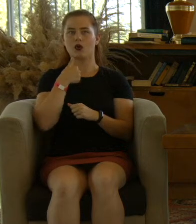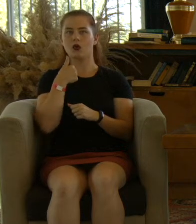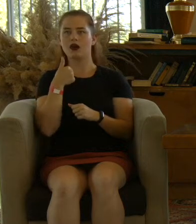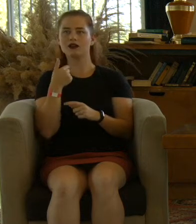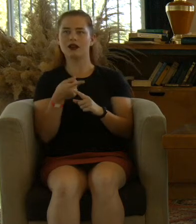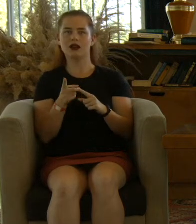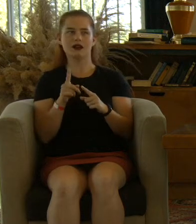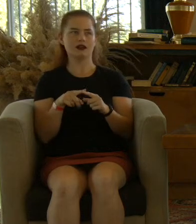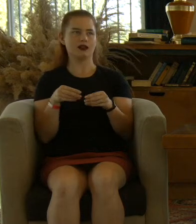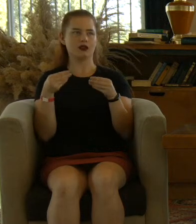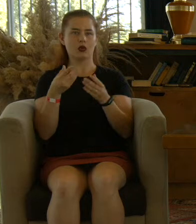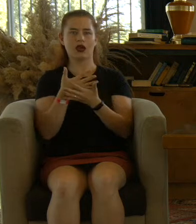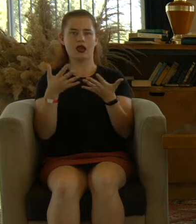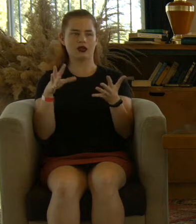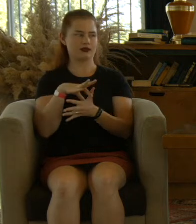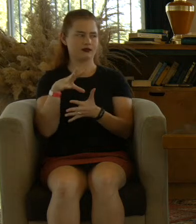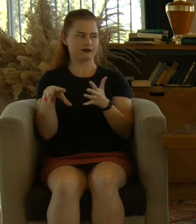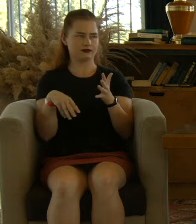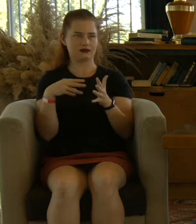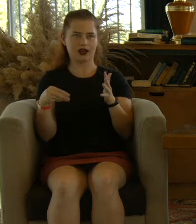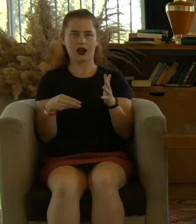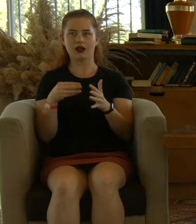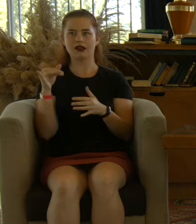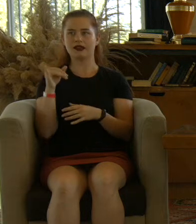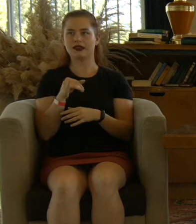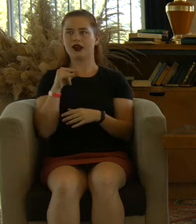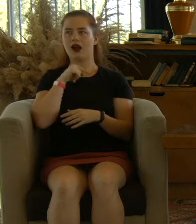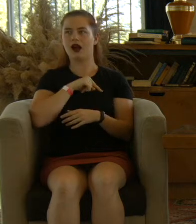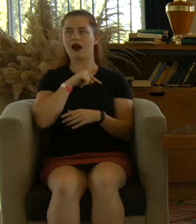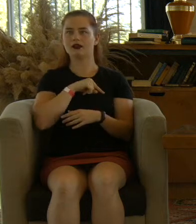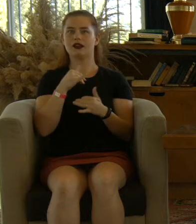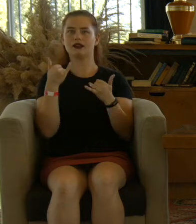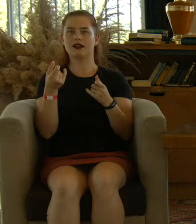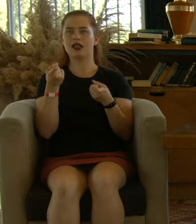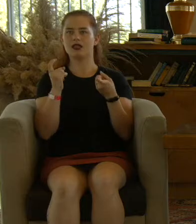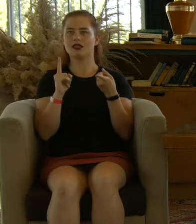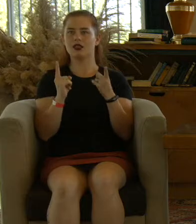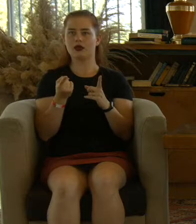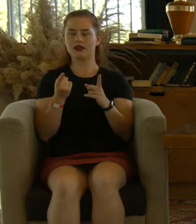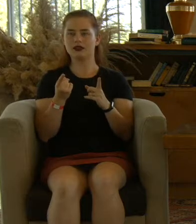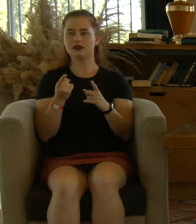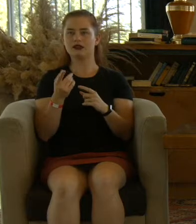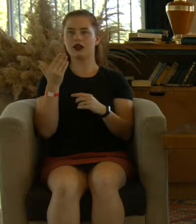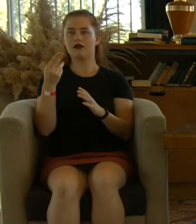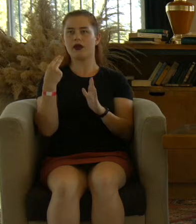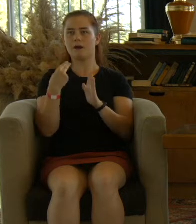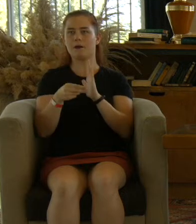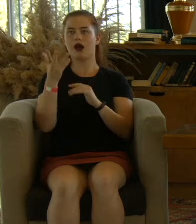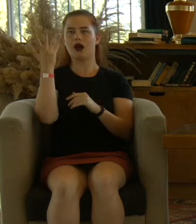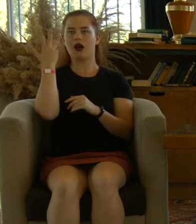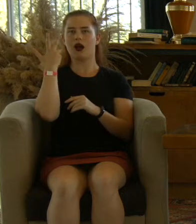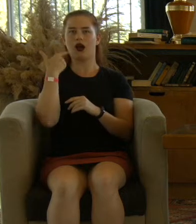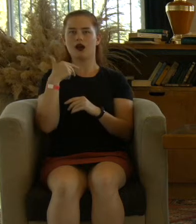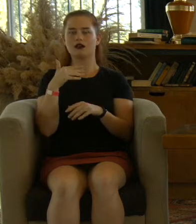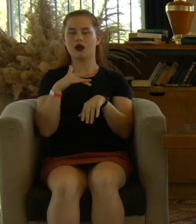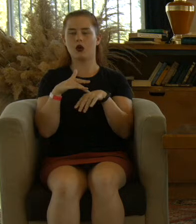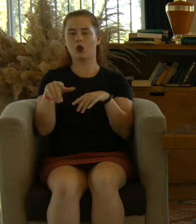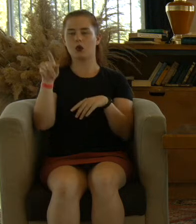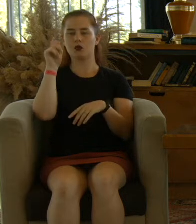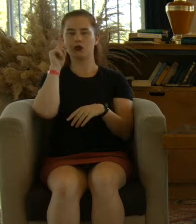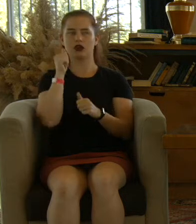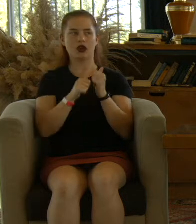линейку абсолютно разный виноград. И, кстати, вот это характерно для натуралистов. Вот вы покупаете, когда тех же самых голых мужиков, они